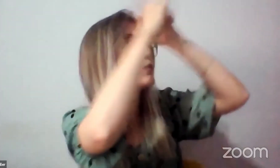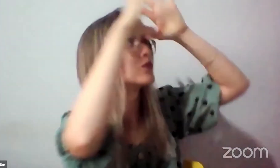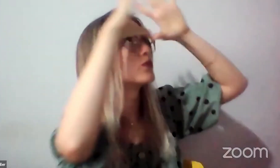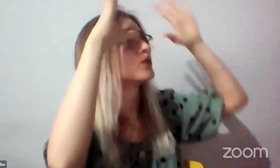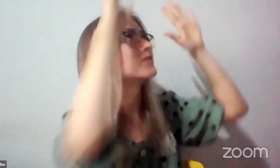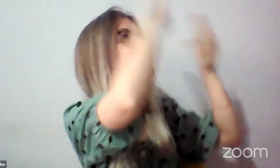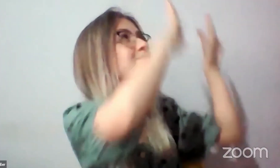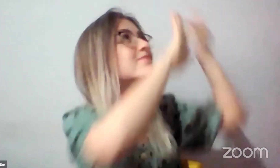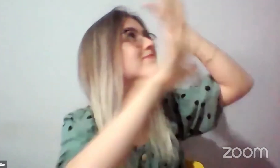Então precisa